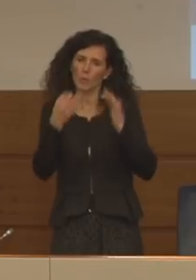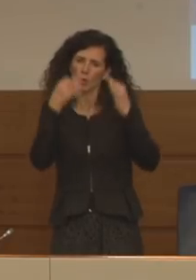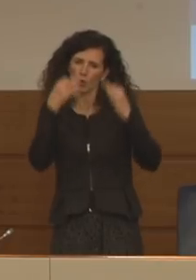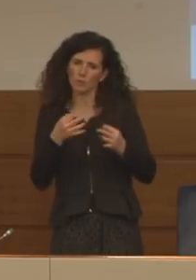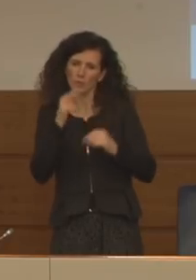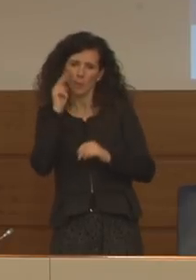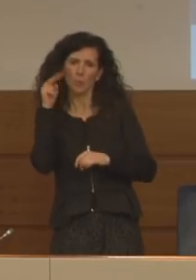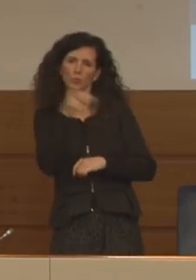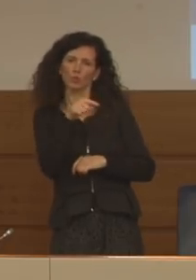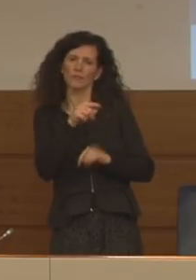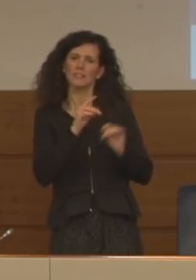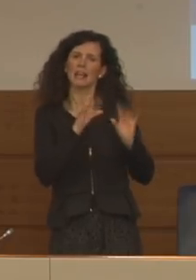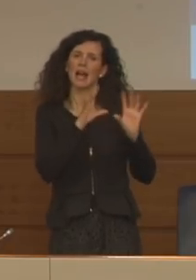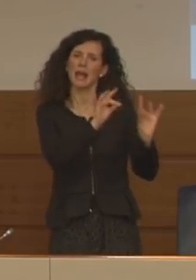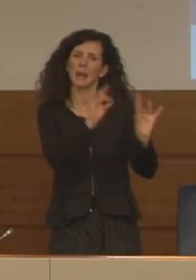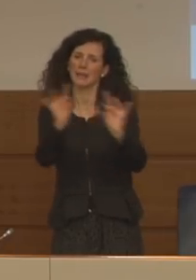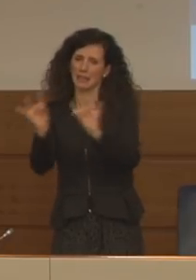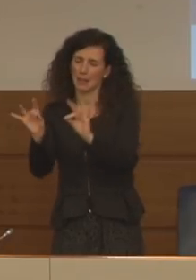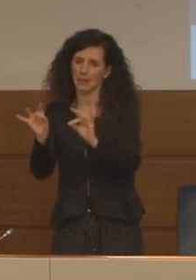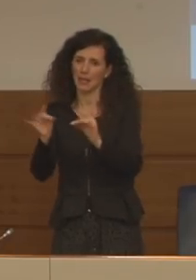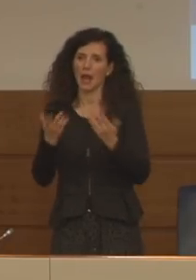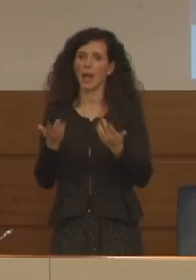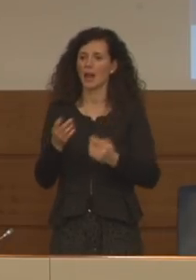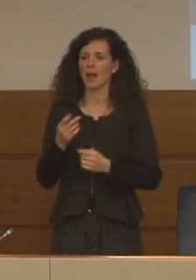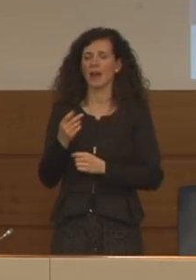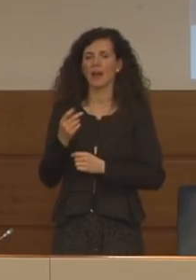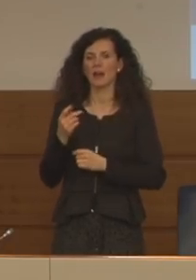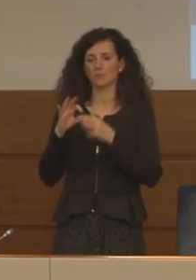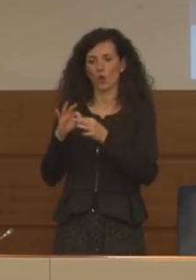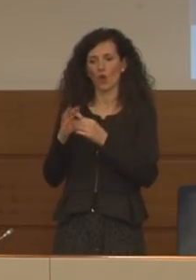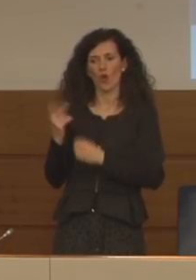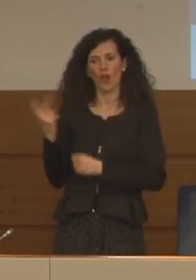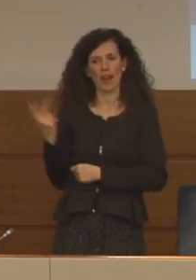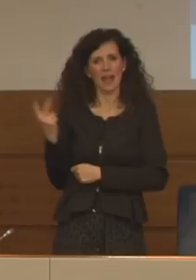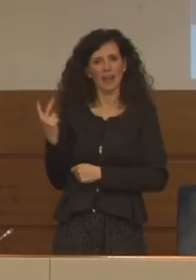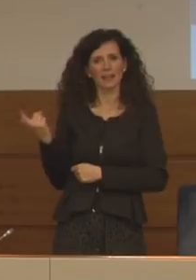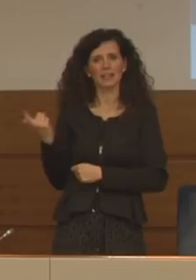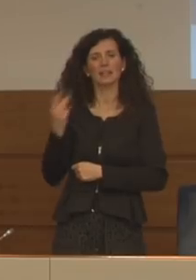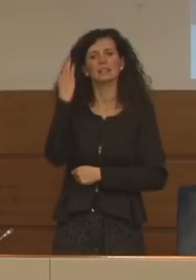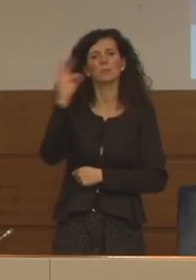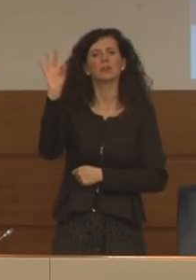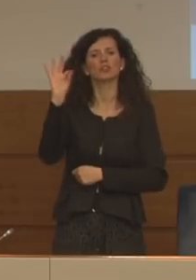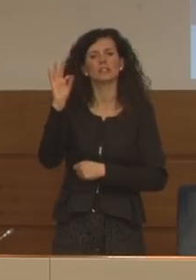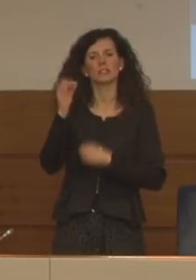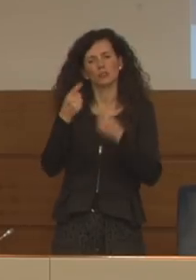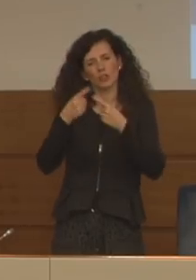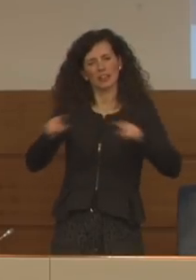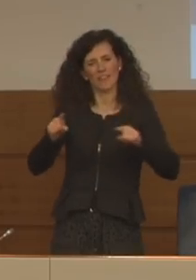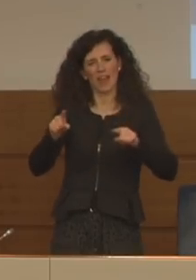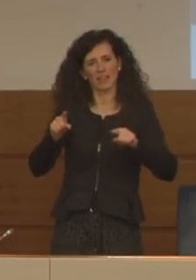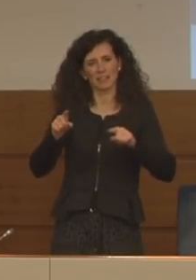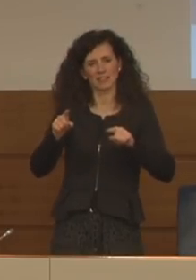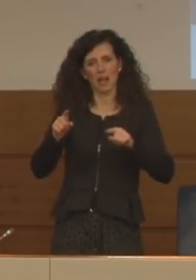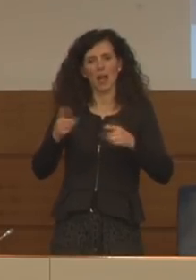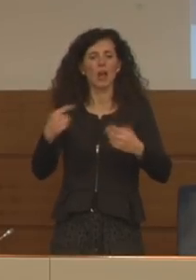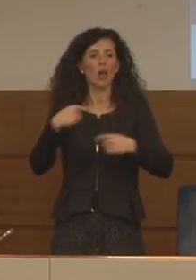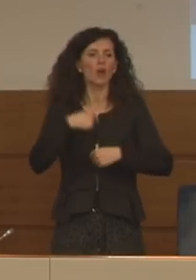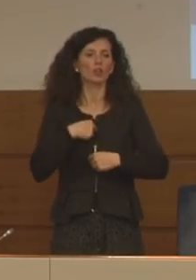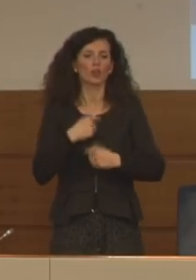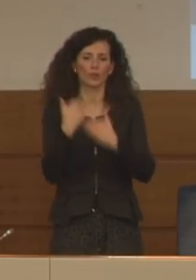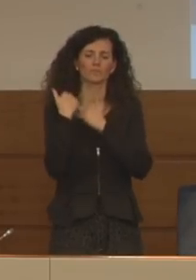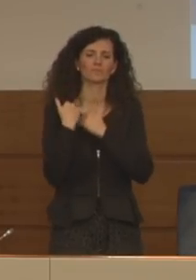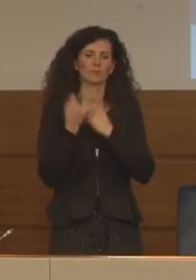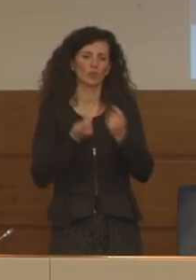perché i colleghi che sono intorno al tavolo hanno una specializzazione diversa io mi occupo più della